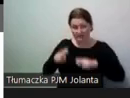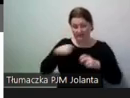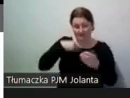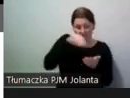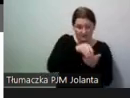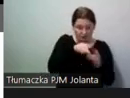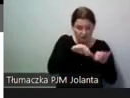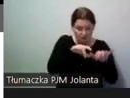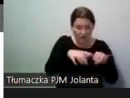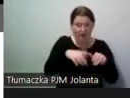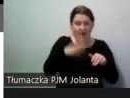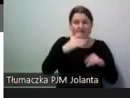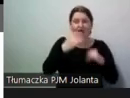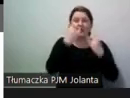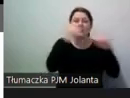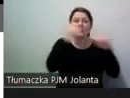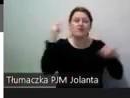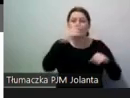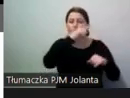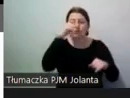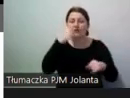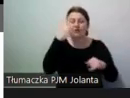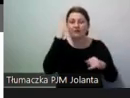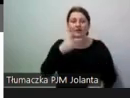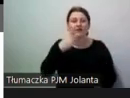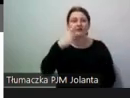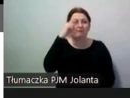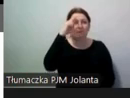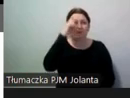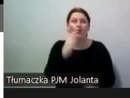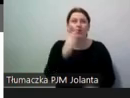nie pozwolą na identyfikację uczennicy